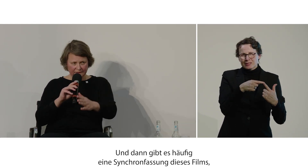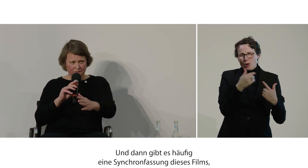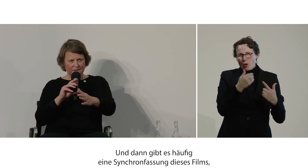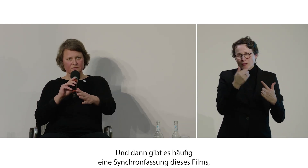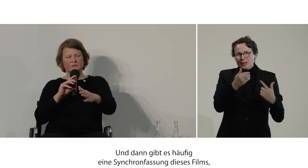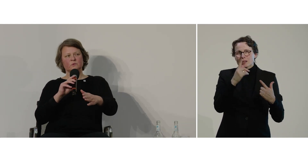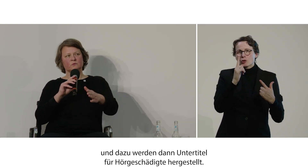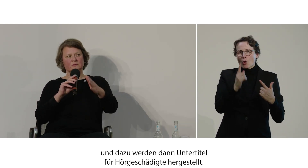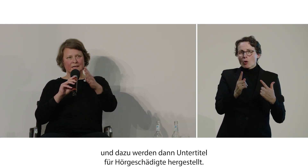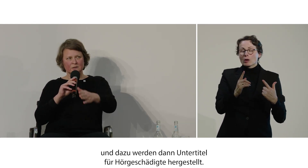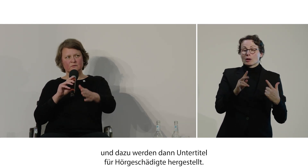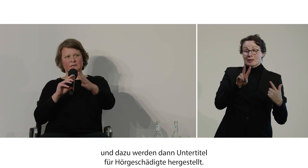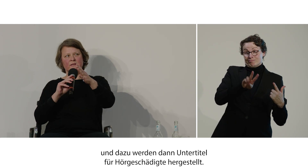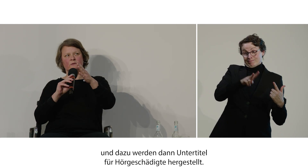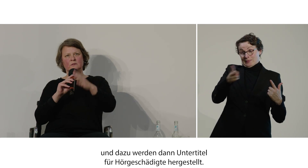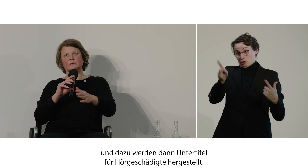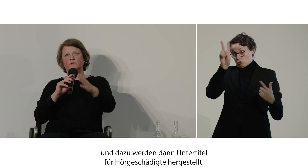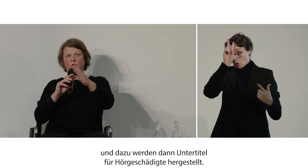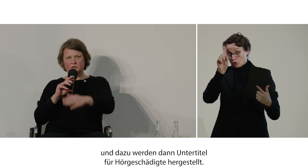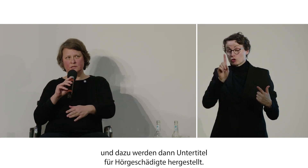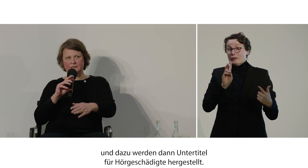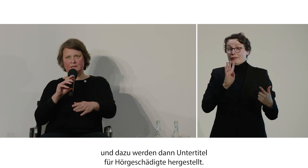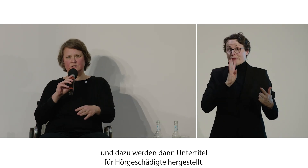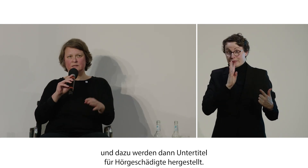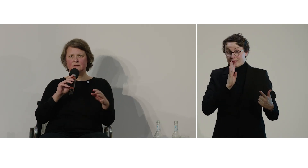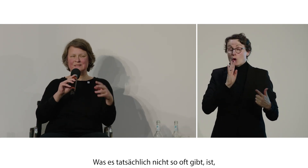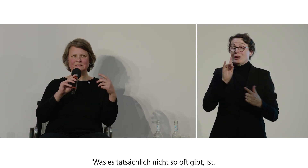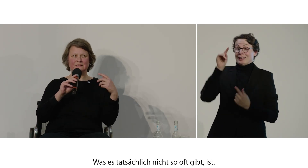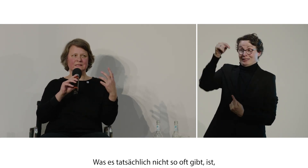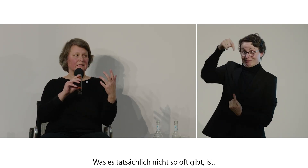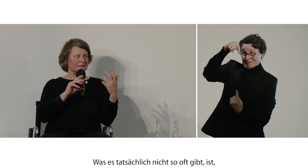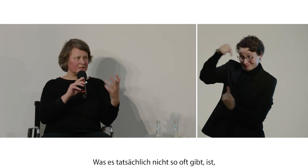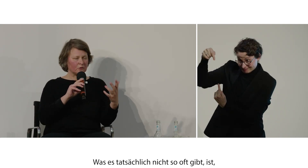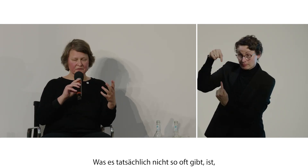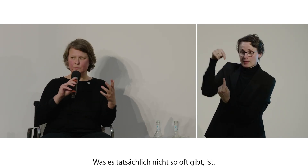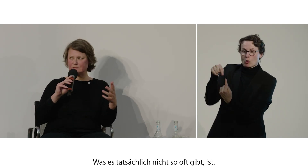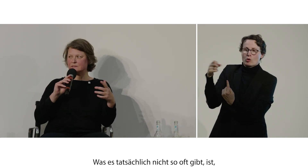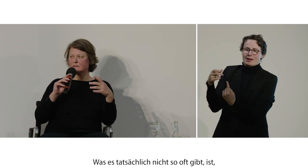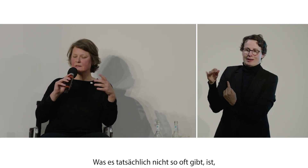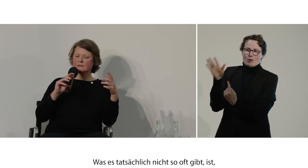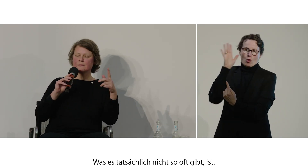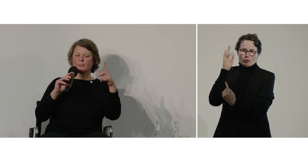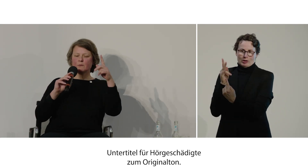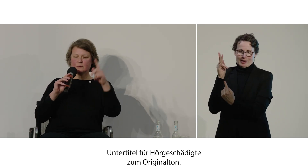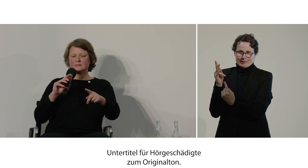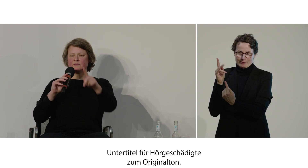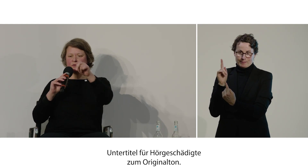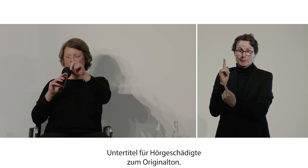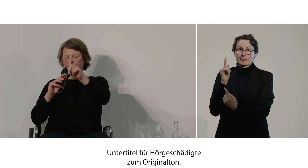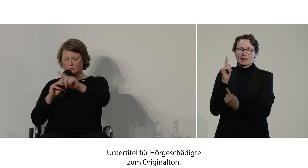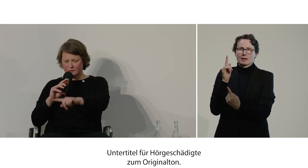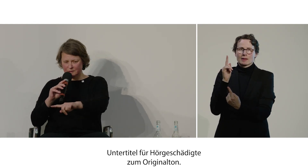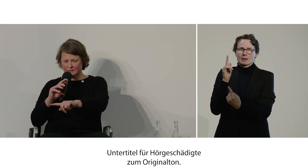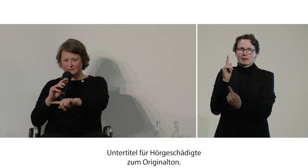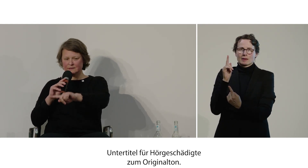Synchronfassung dieses Films. Und dazu werden dann Untertitel für Hörgeschädigte hergestellt. Was es tatsächlich nicht so oft gibt, Untertitel